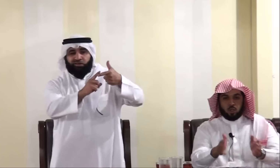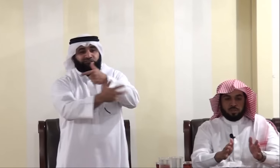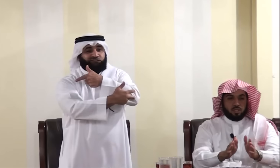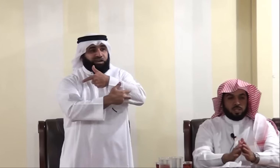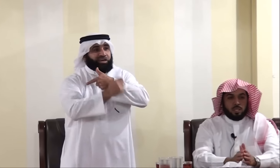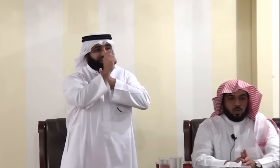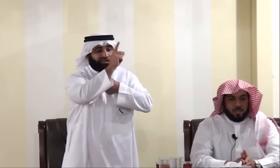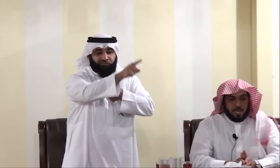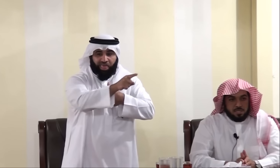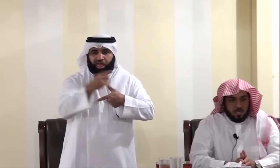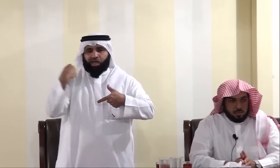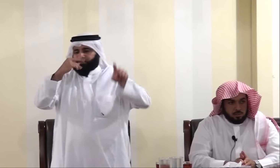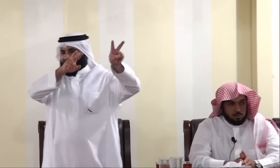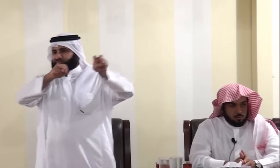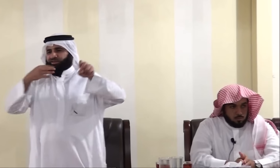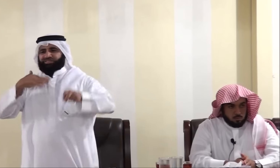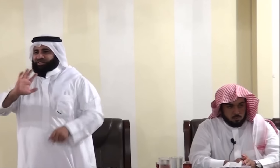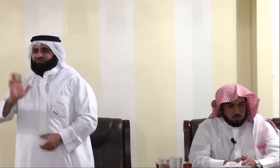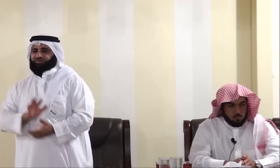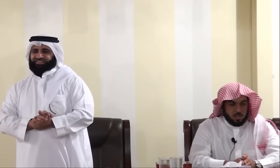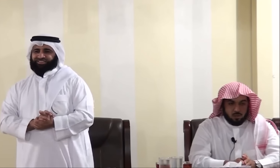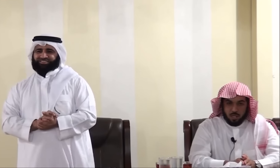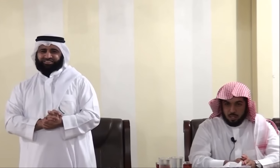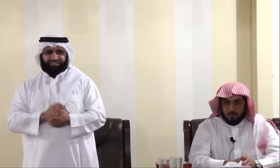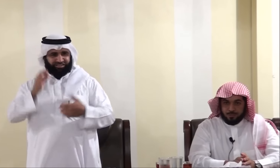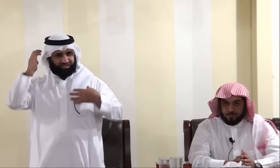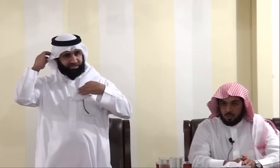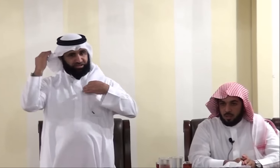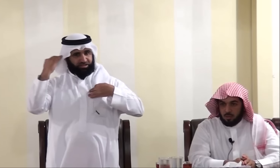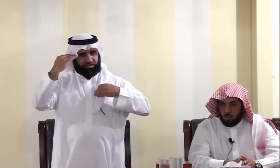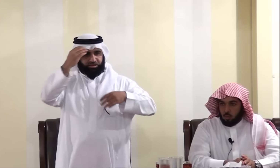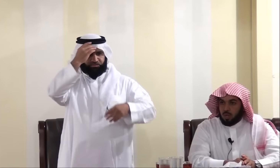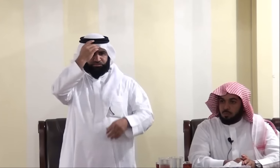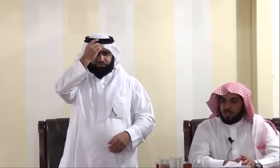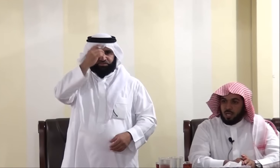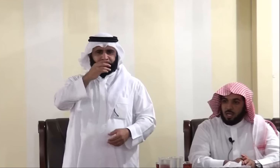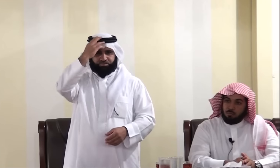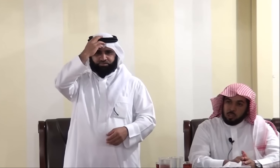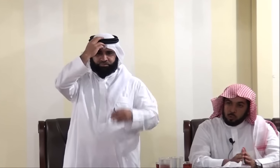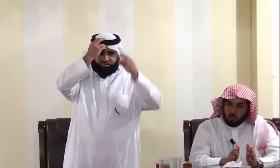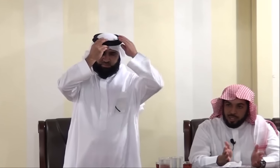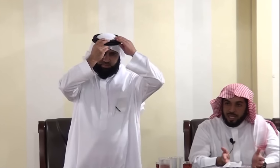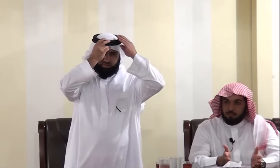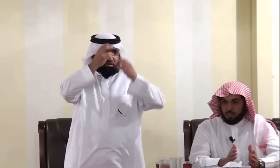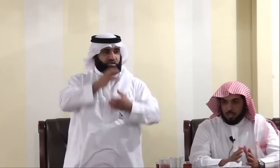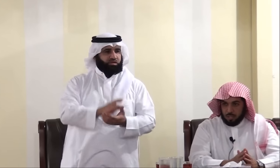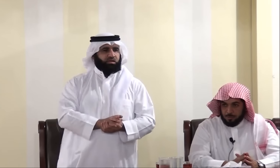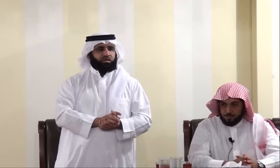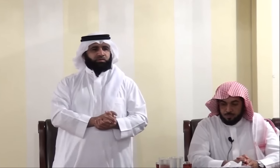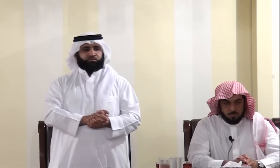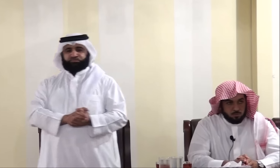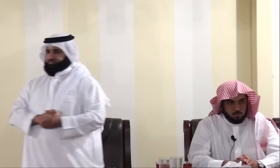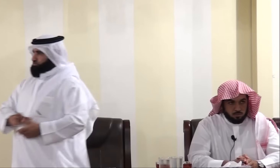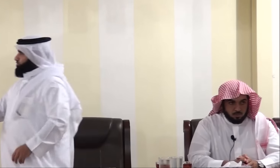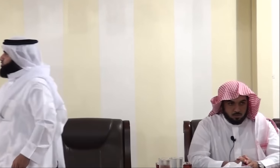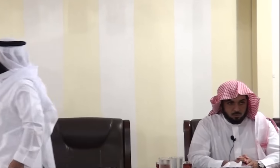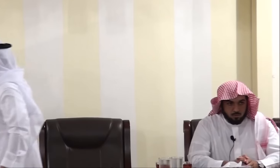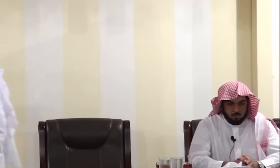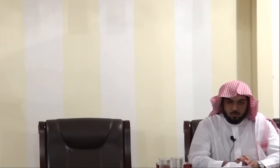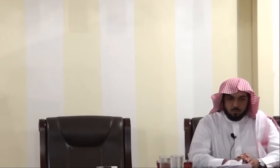فأرجع لكم، نرجع يا أخوان على مسألة التركة والمعنى المقصود العام للتركة.